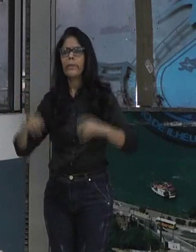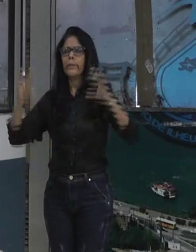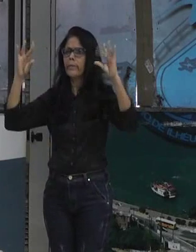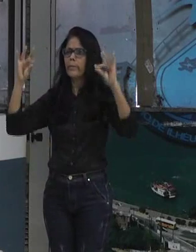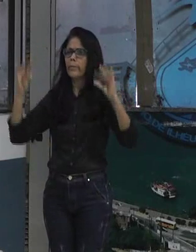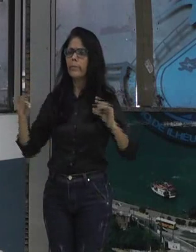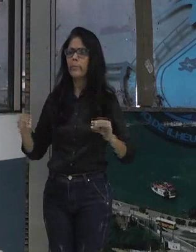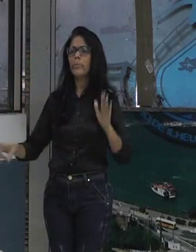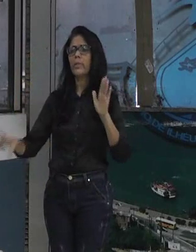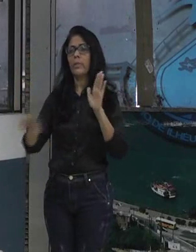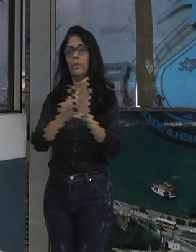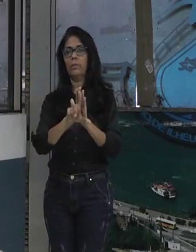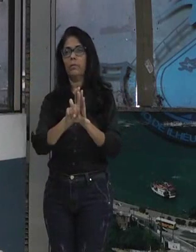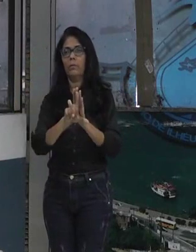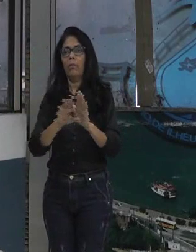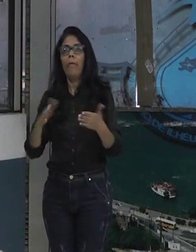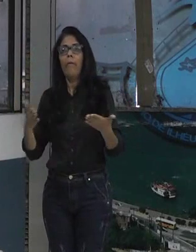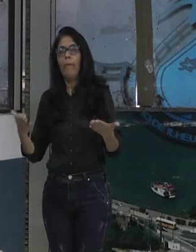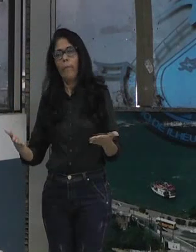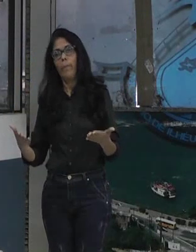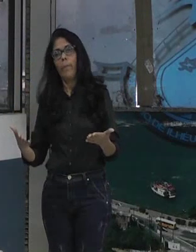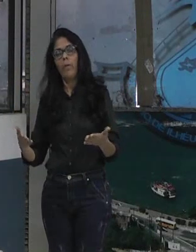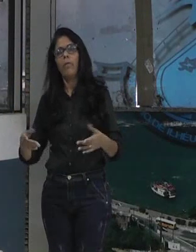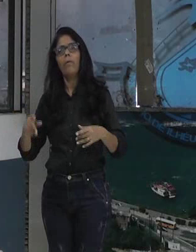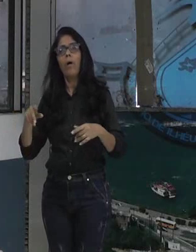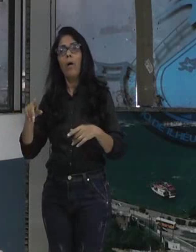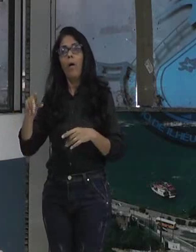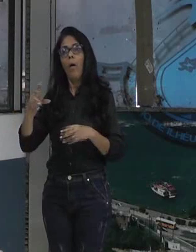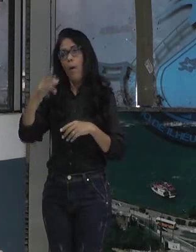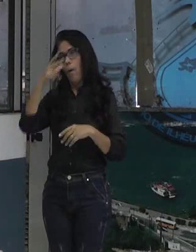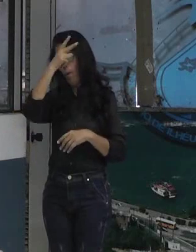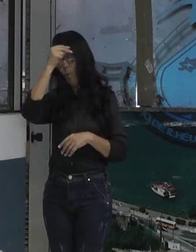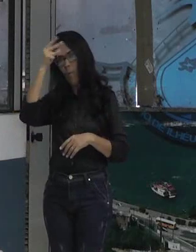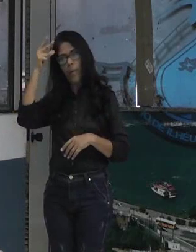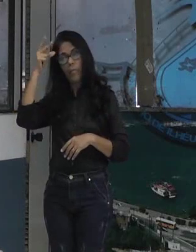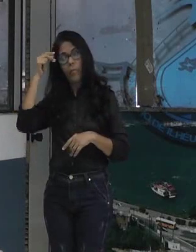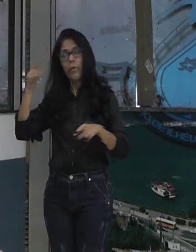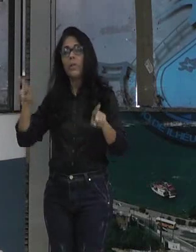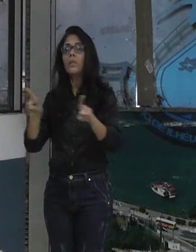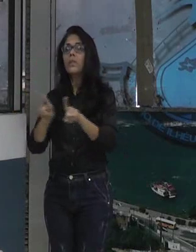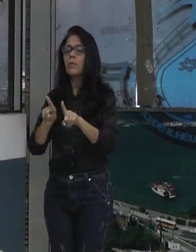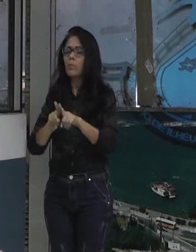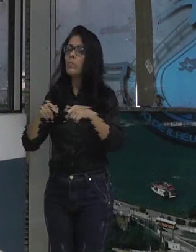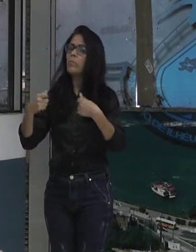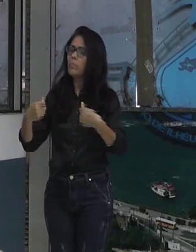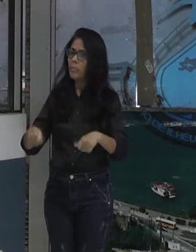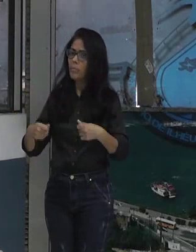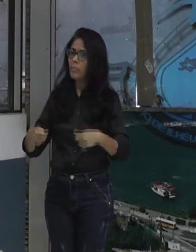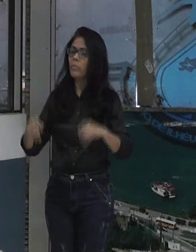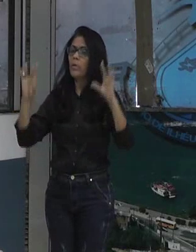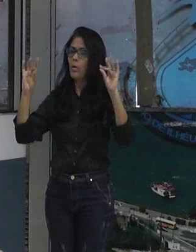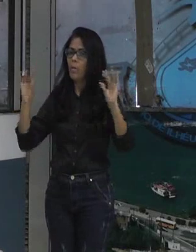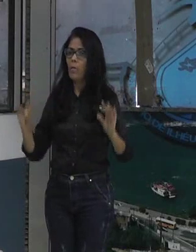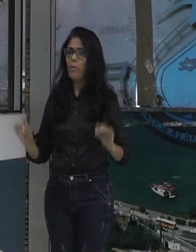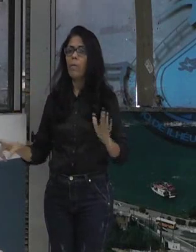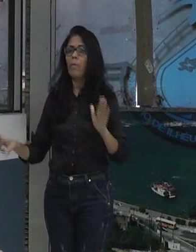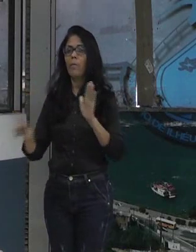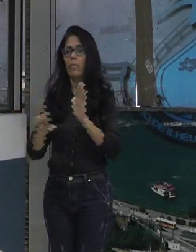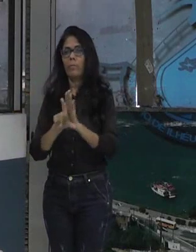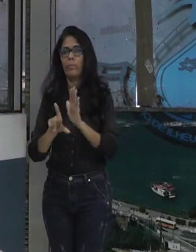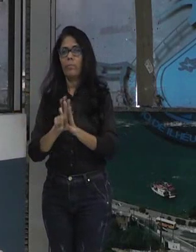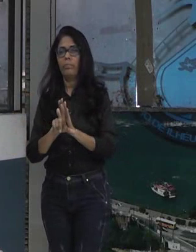cumpre lei, ou ele não cumpre lei. Senão vai estar brincando e usando dois pesos, duas medidas o tempo todo. E aí, a